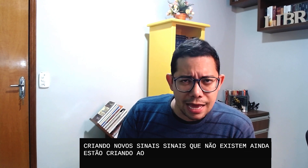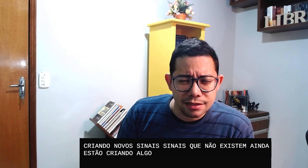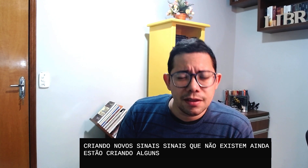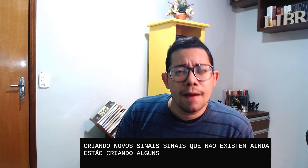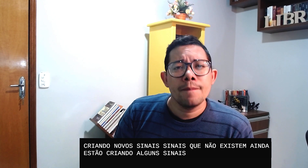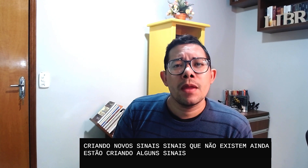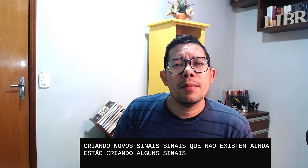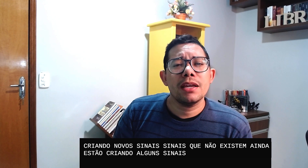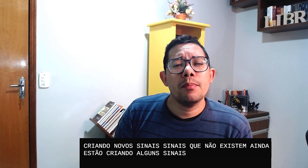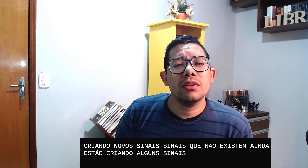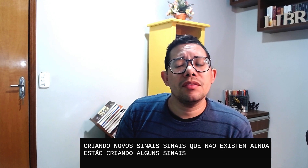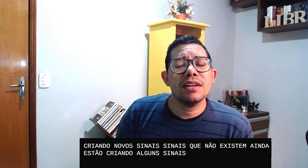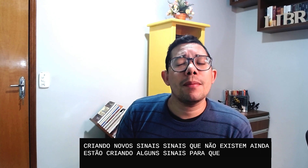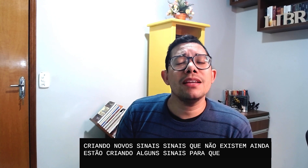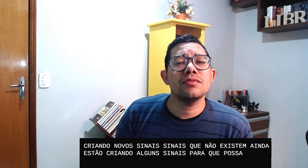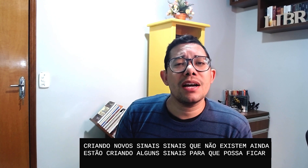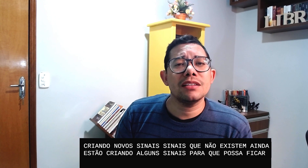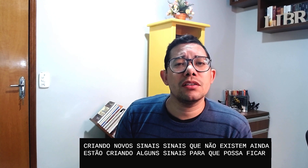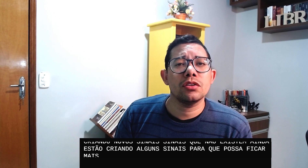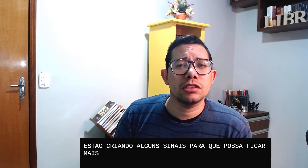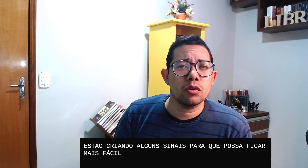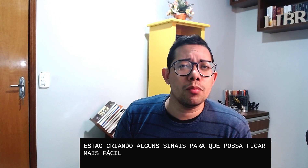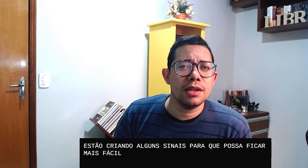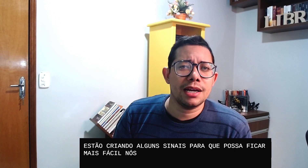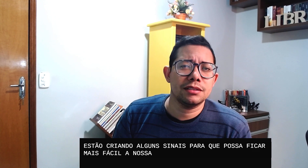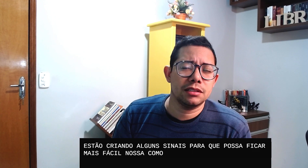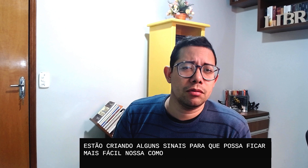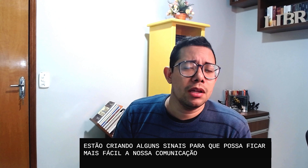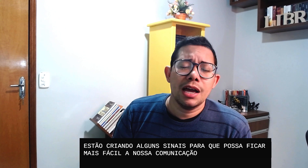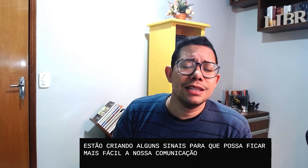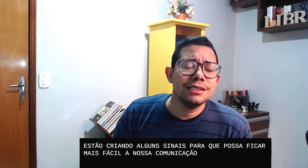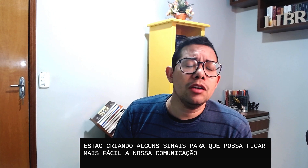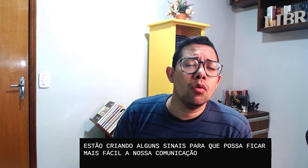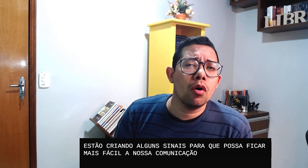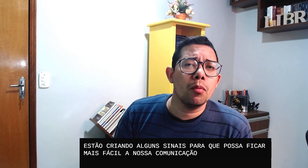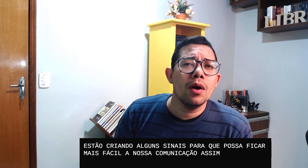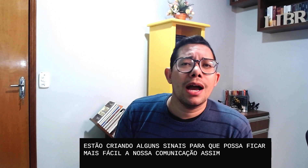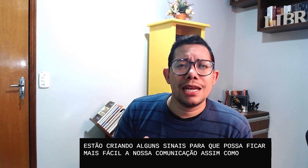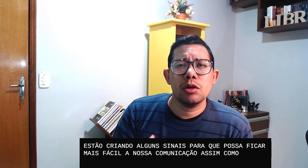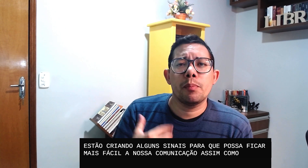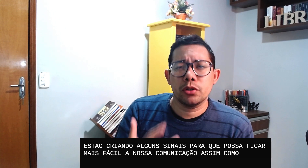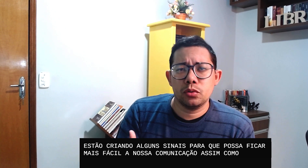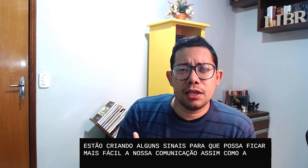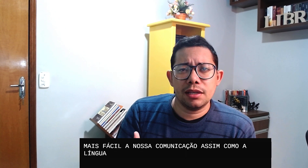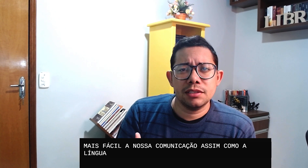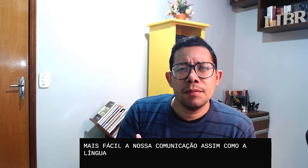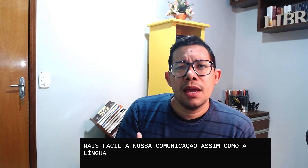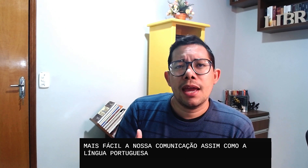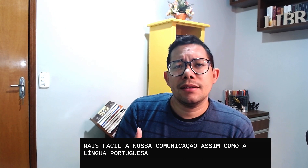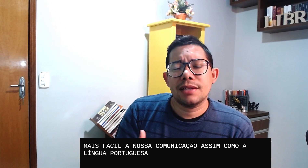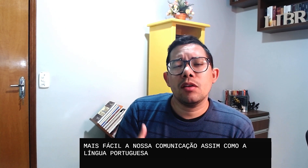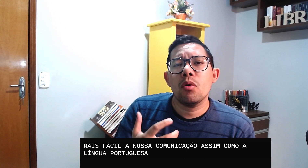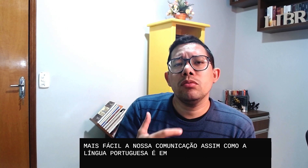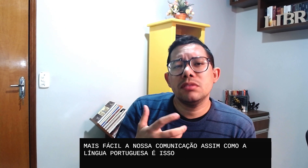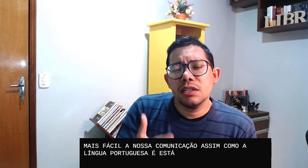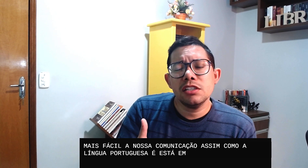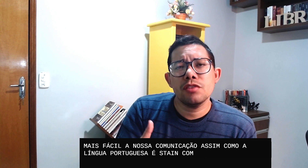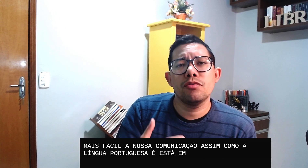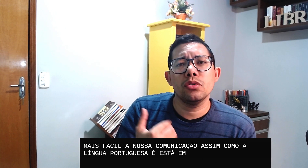sinais para que possa ficar mais fácil a nossa comunicação. Assim como a língua portuguesa está em constante